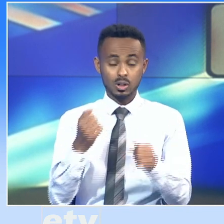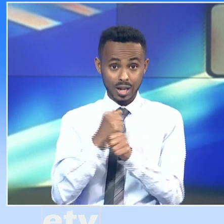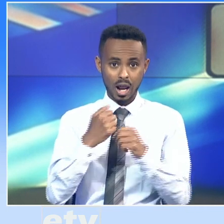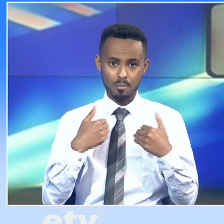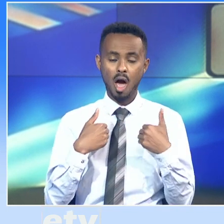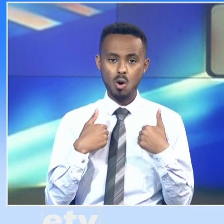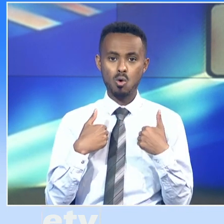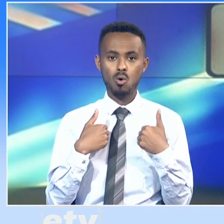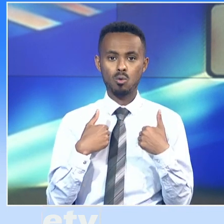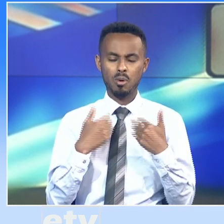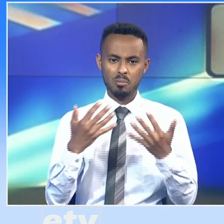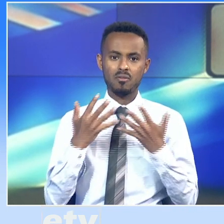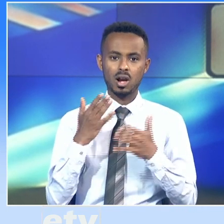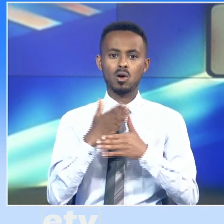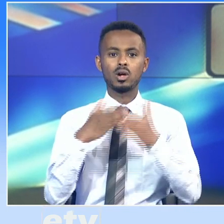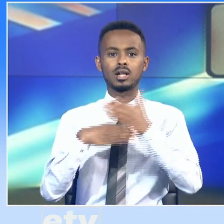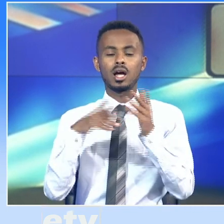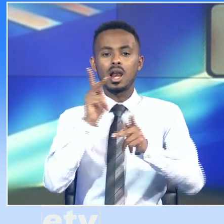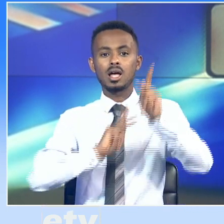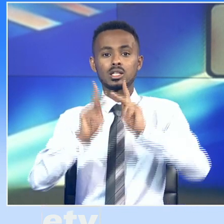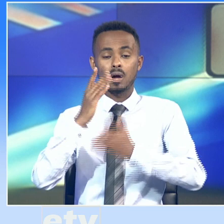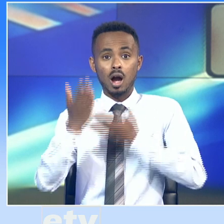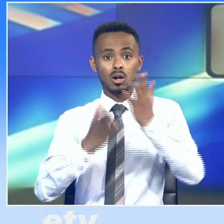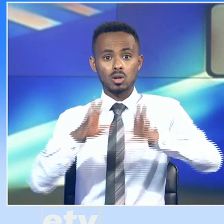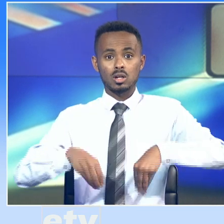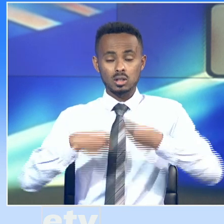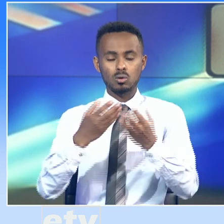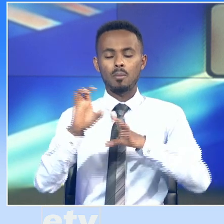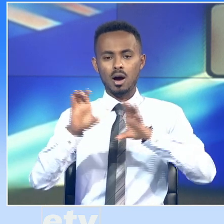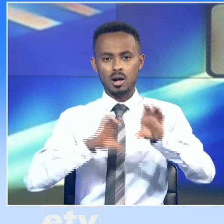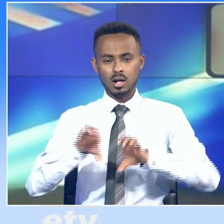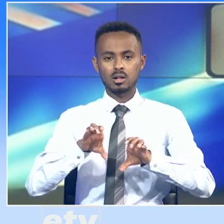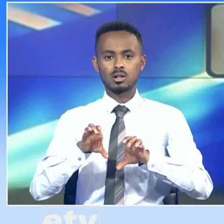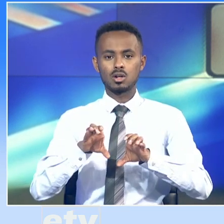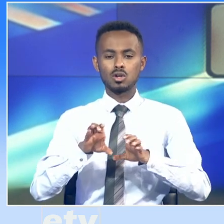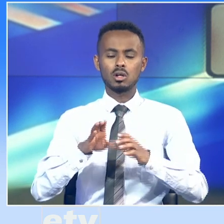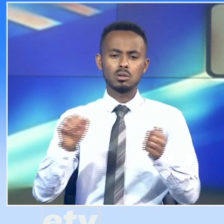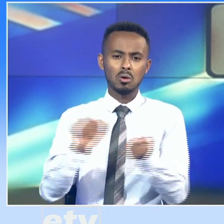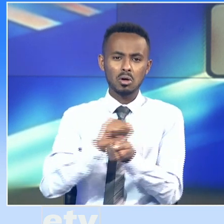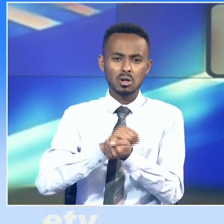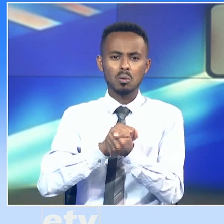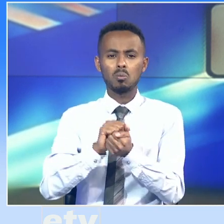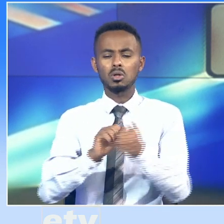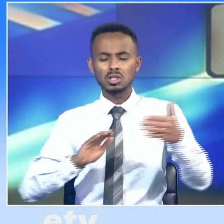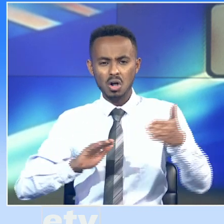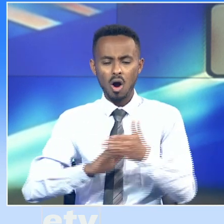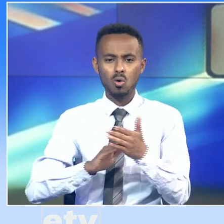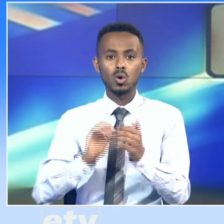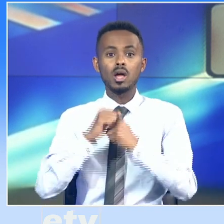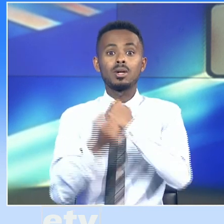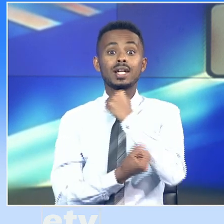ያሉ በሚፈልገው ደረጃ ለህዝብ አገልግሎት እንዲሰጡ የማድረግ የወደሙ የተስተጓጎሉ